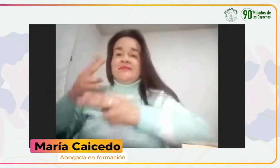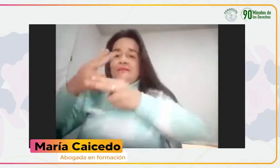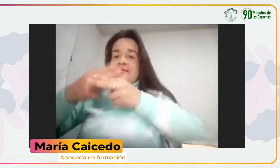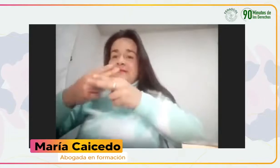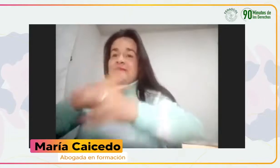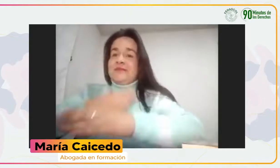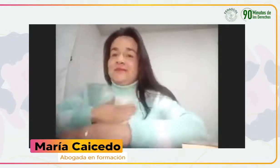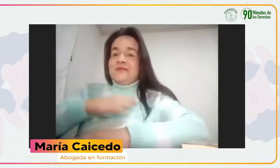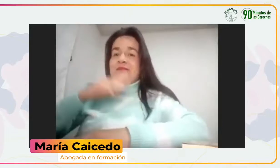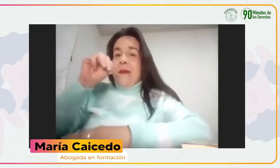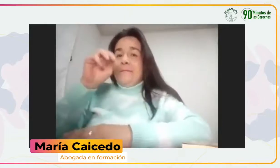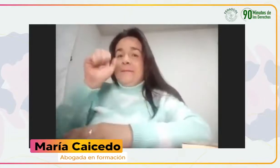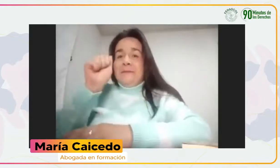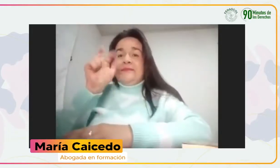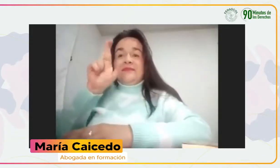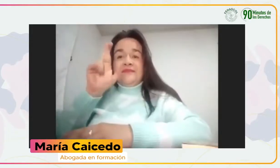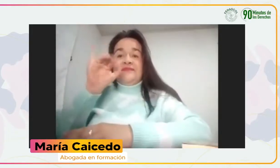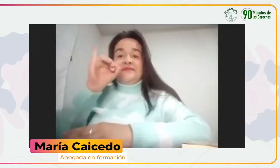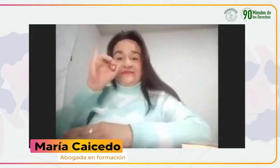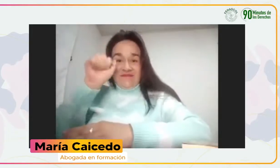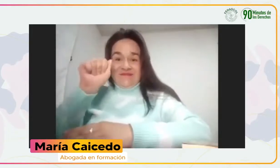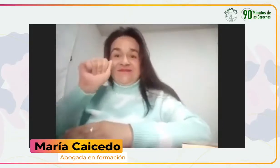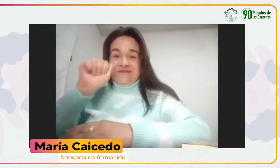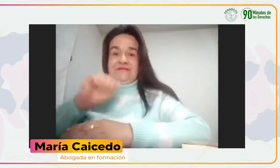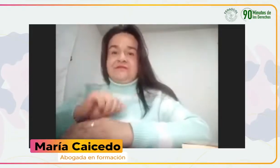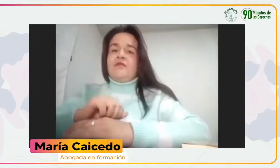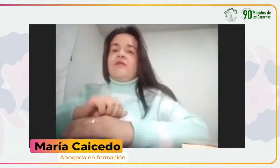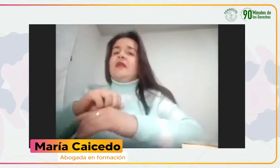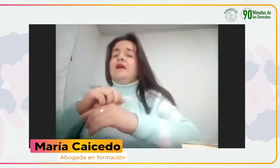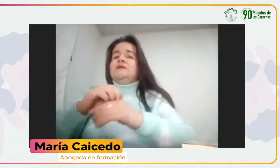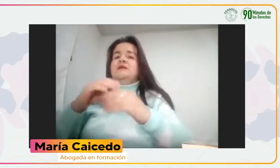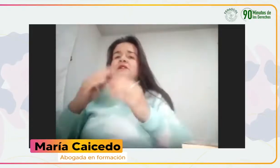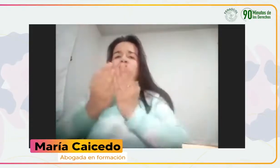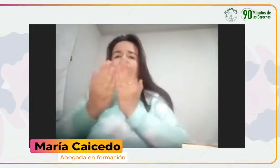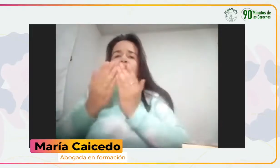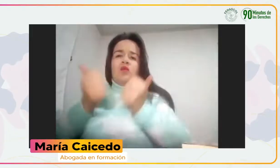con lideresas. Mi seña es esta, mi nombre es María.